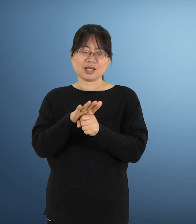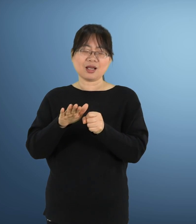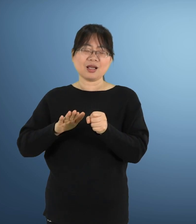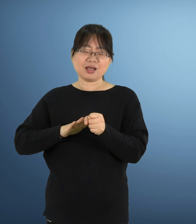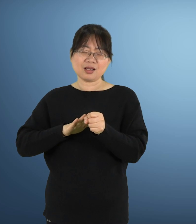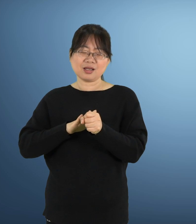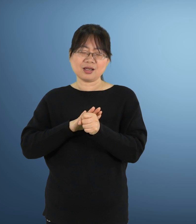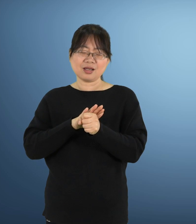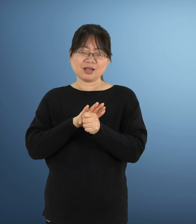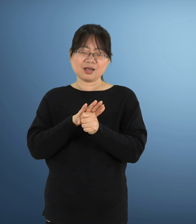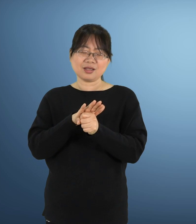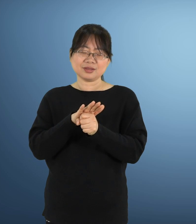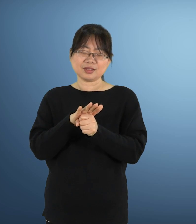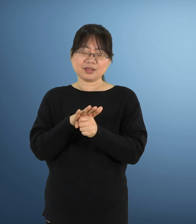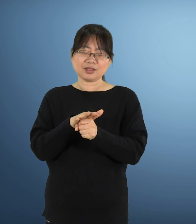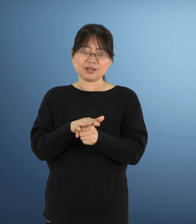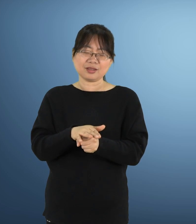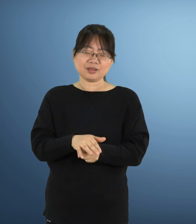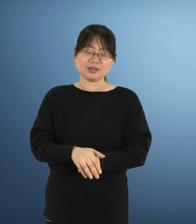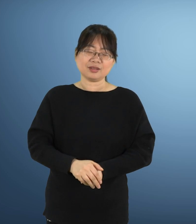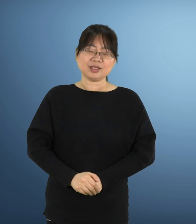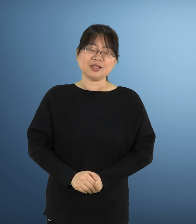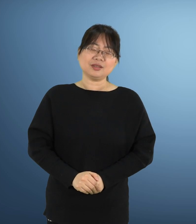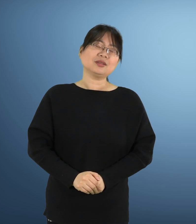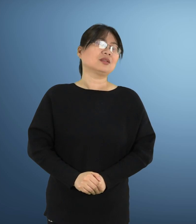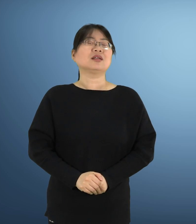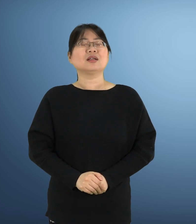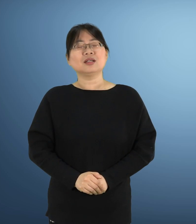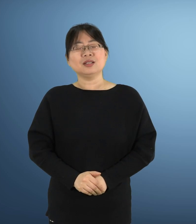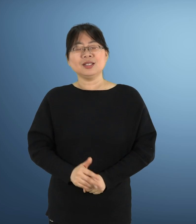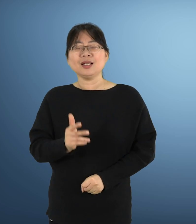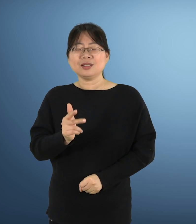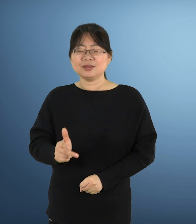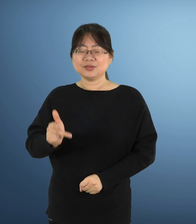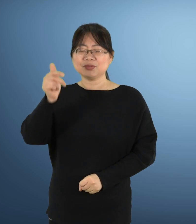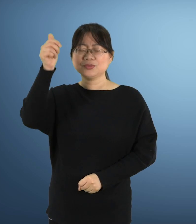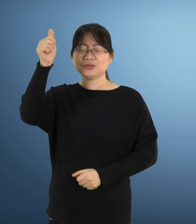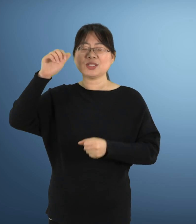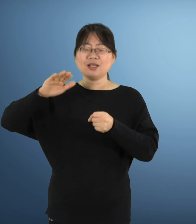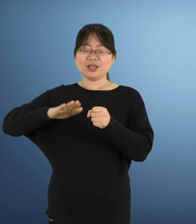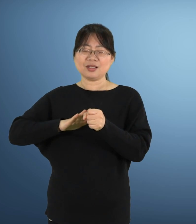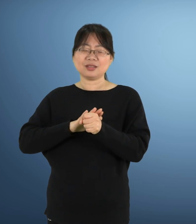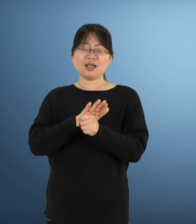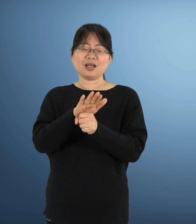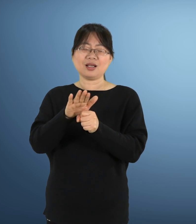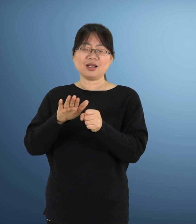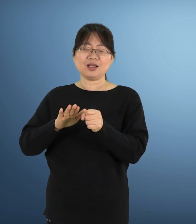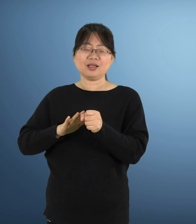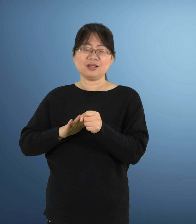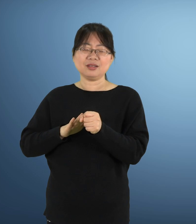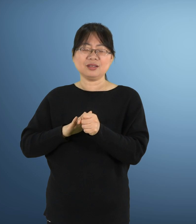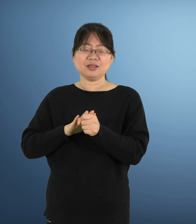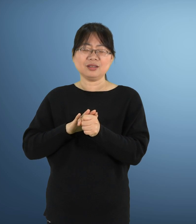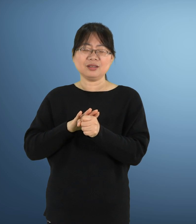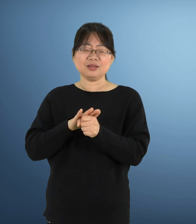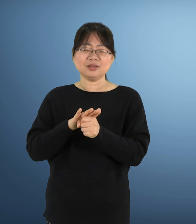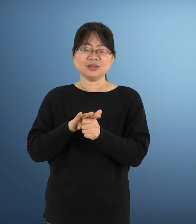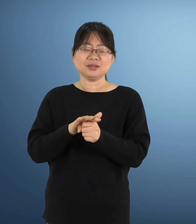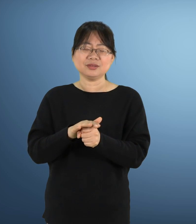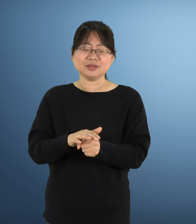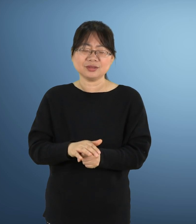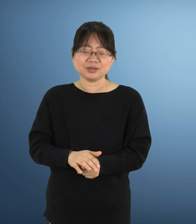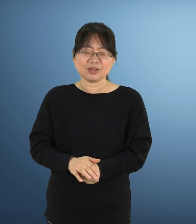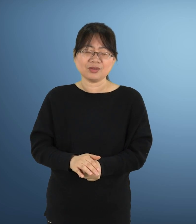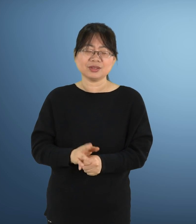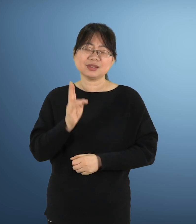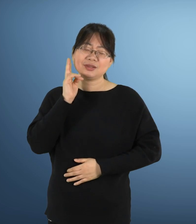주님만 사랑해. 주 사랑